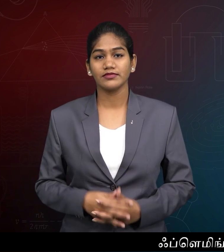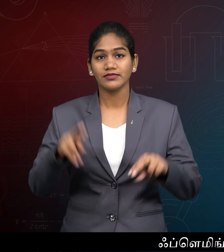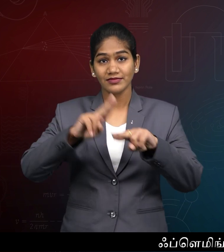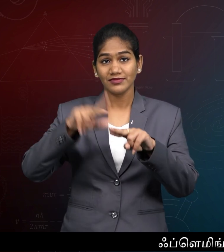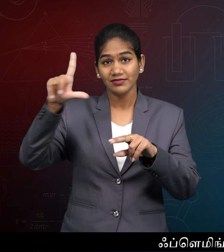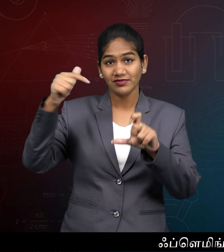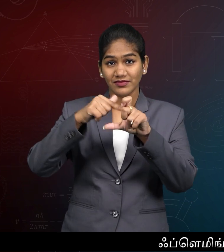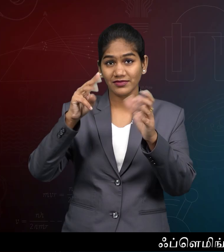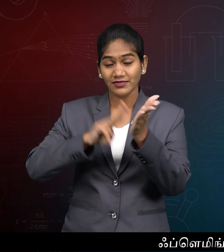ஃப்ளமிங்கின் இடது கை விதி,